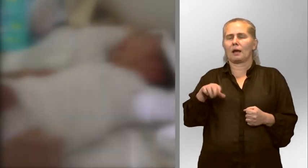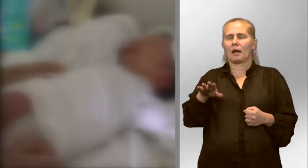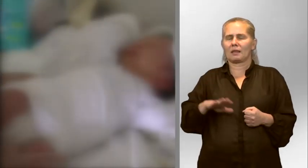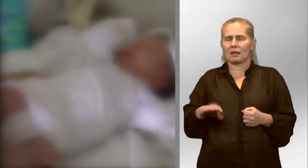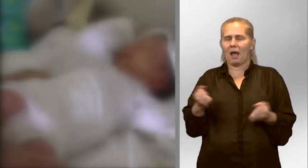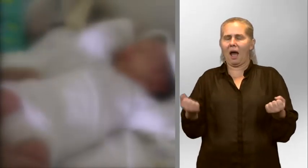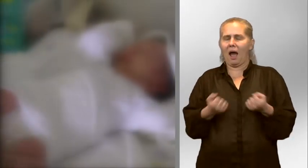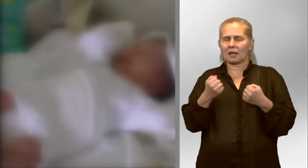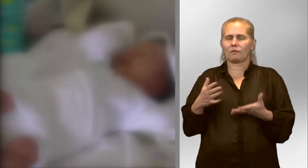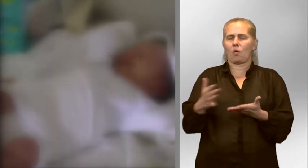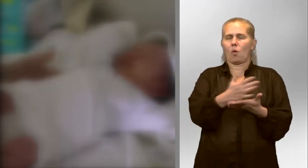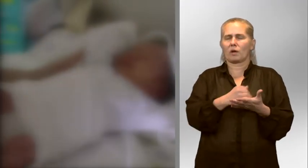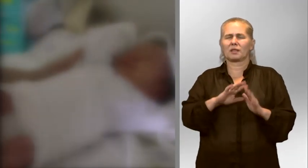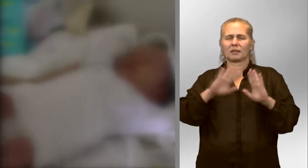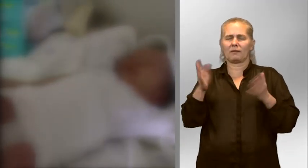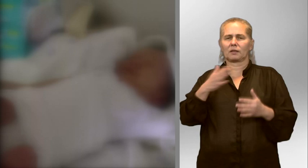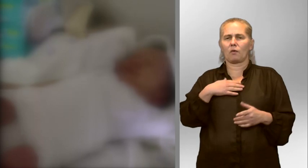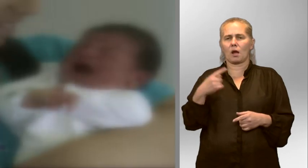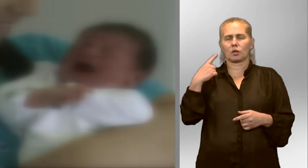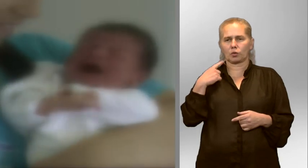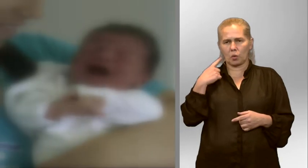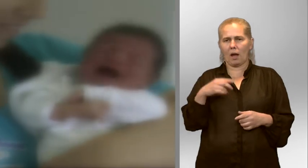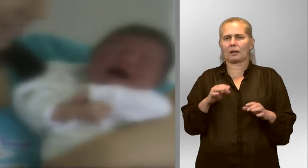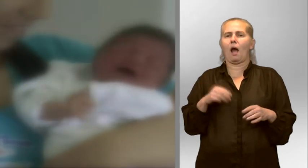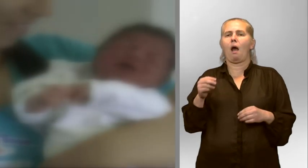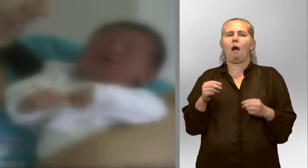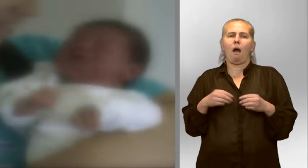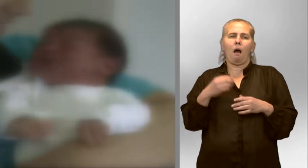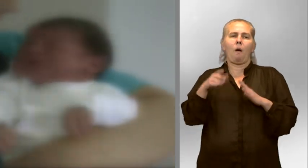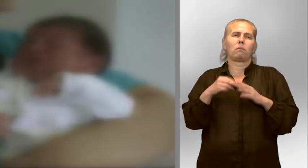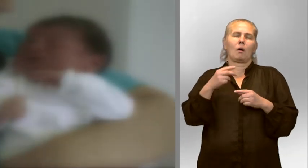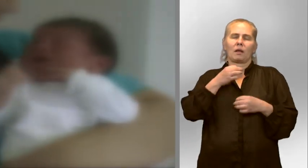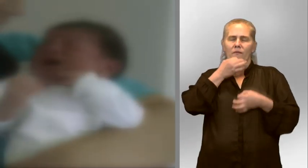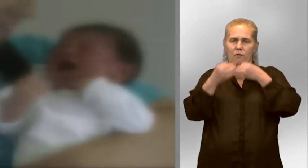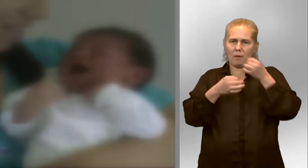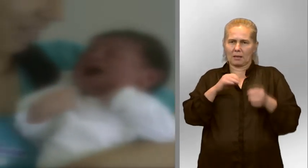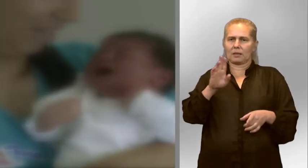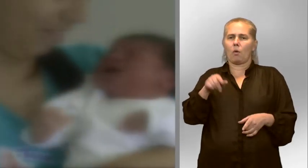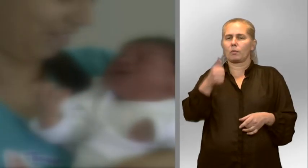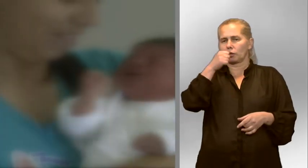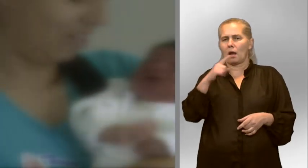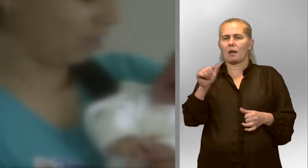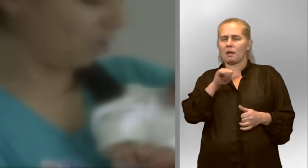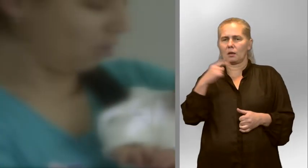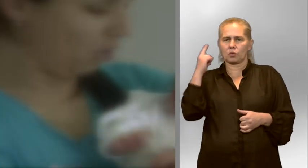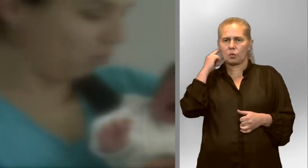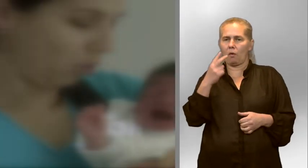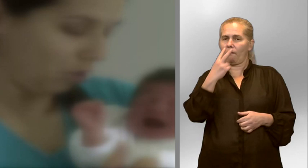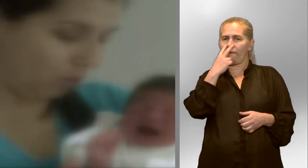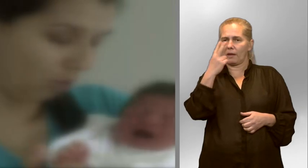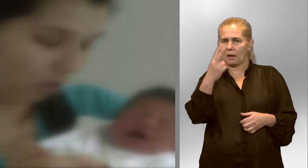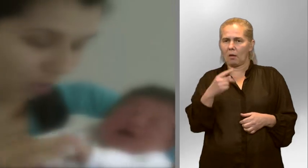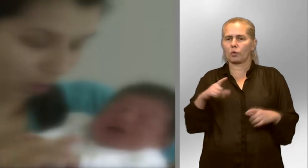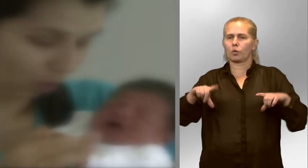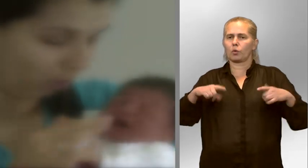Baš u tom uzrastu važno je da dete aktivno koristi sva svoja čula, da obrađuje informacije o onome što je čulo,